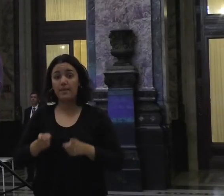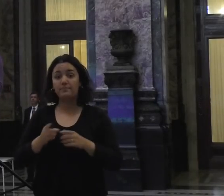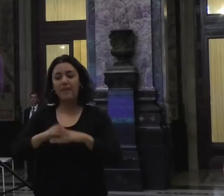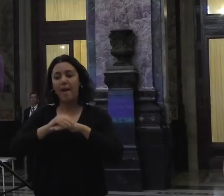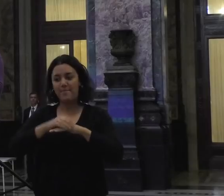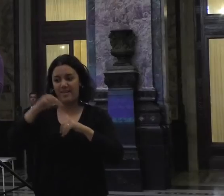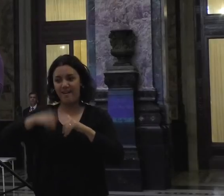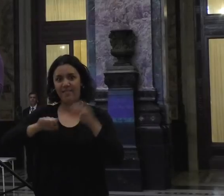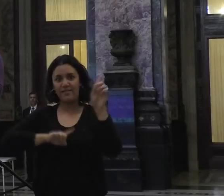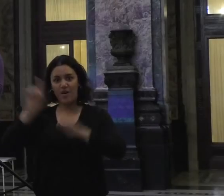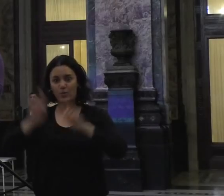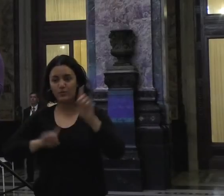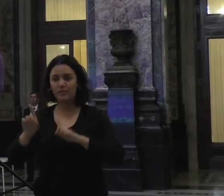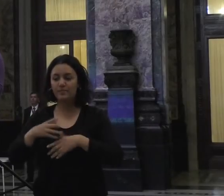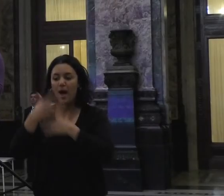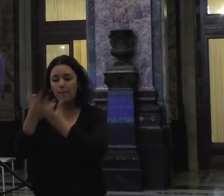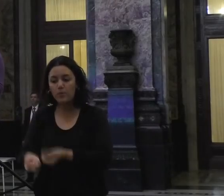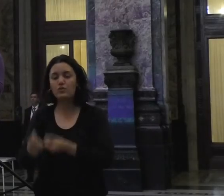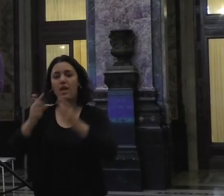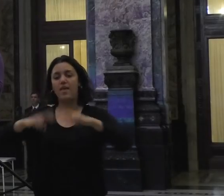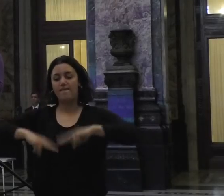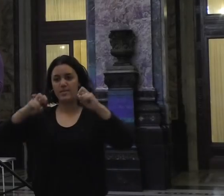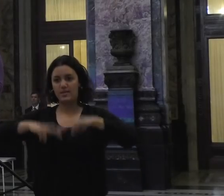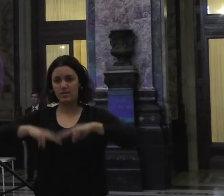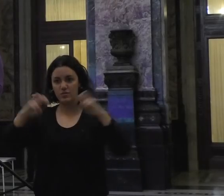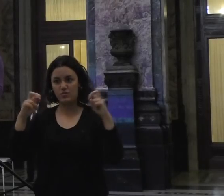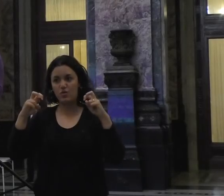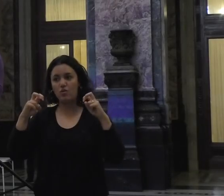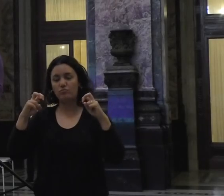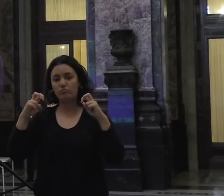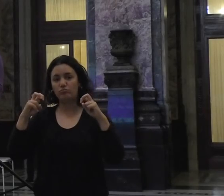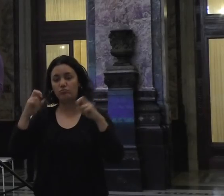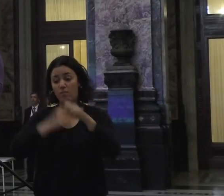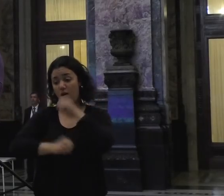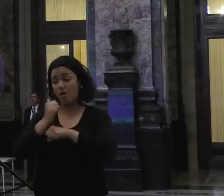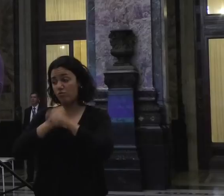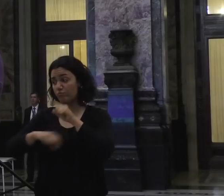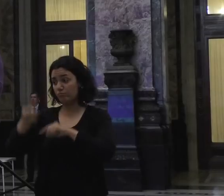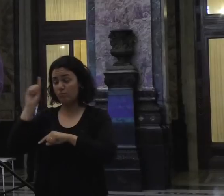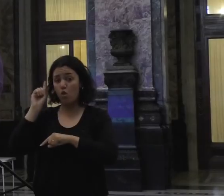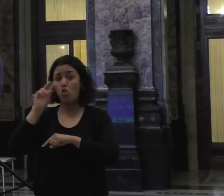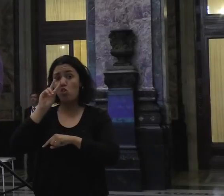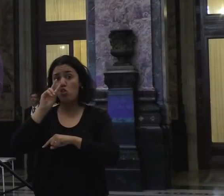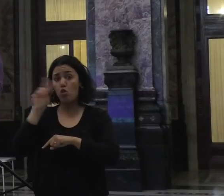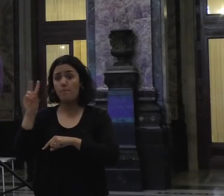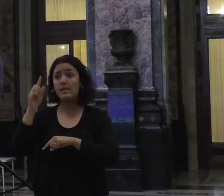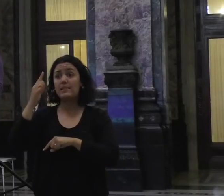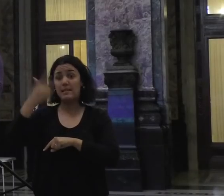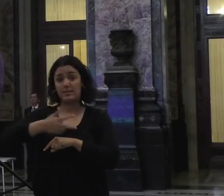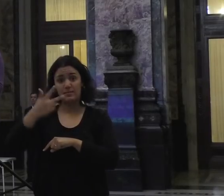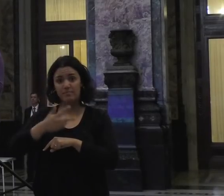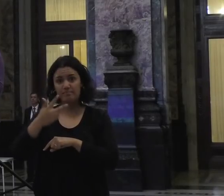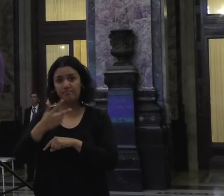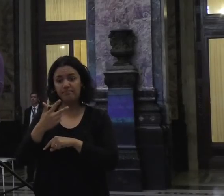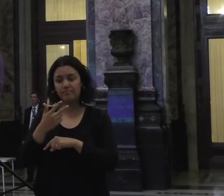casa, apoya la investigación desde el 2013, es generosa como pocos,